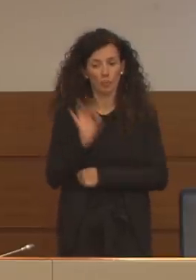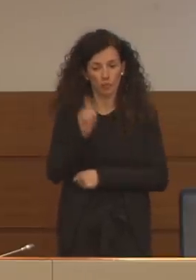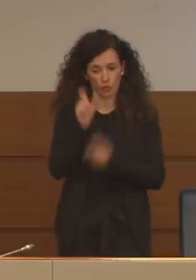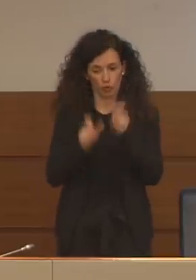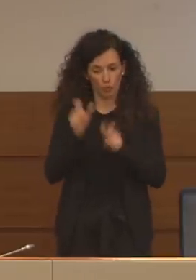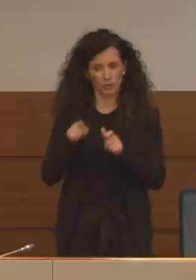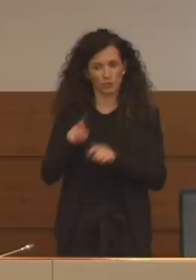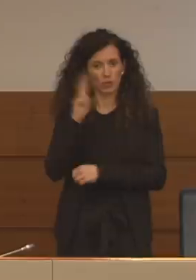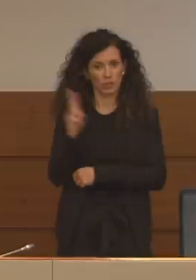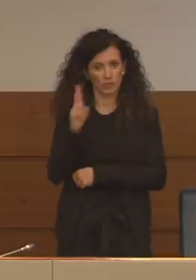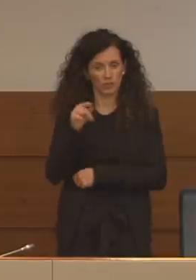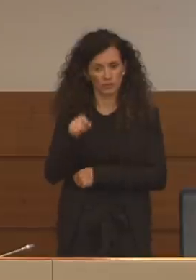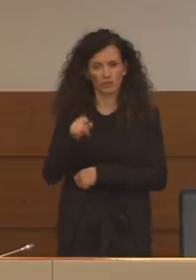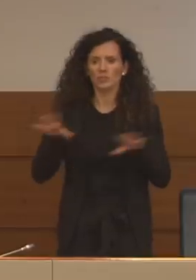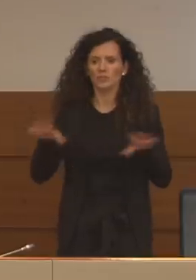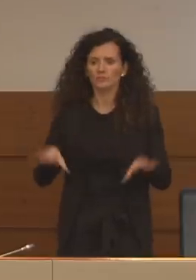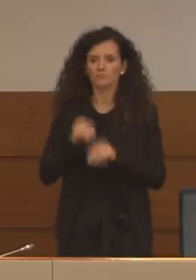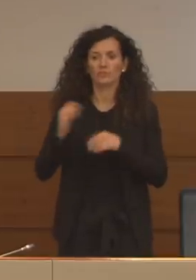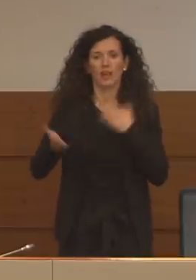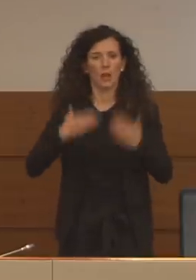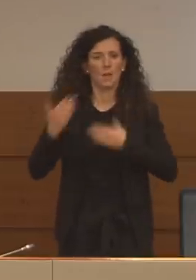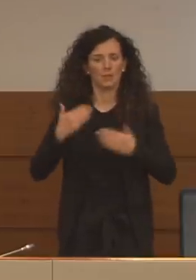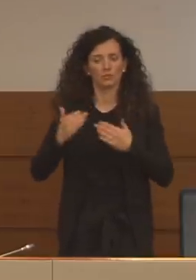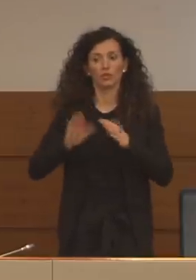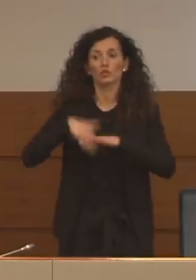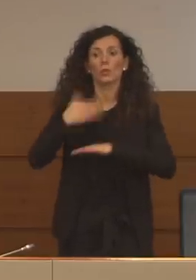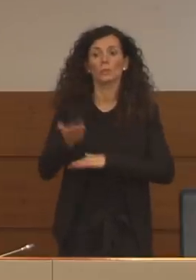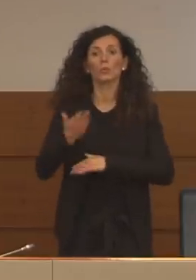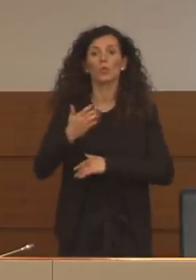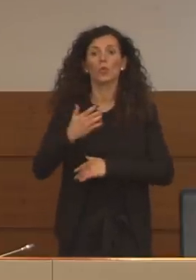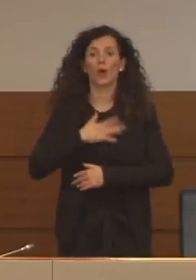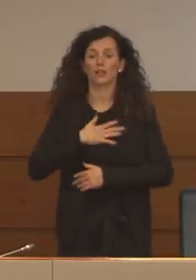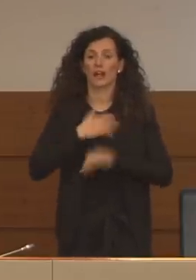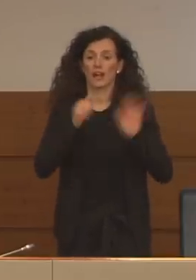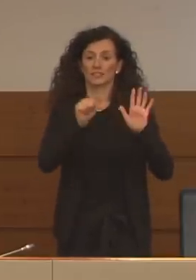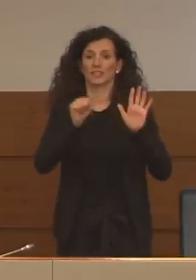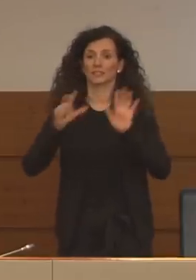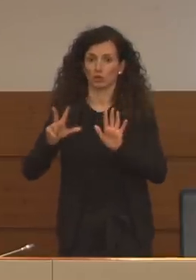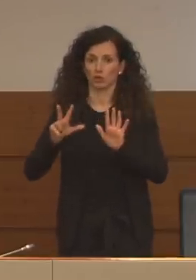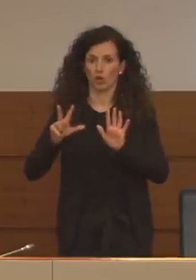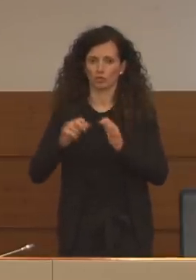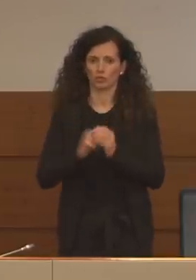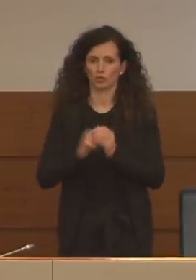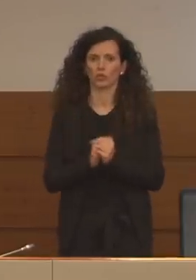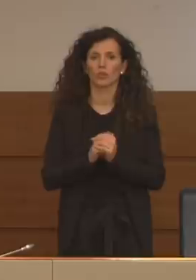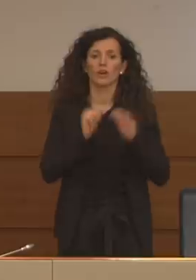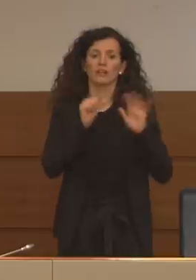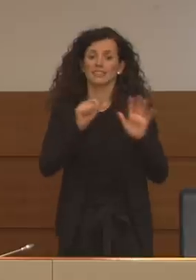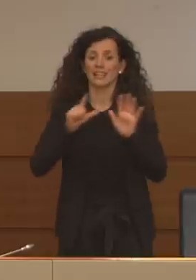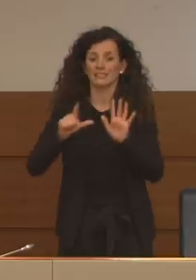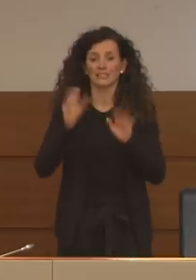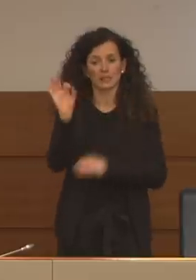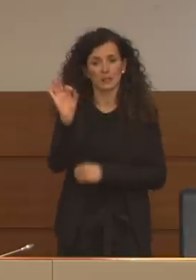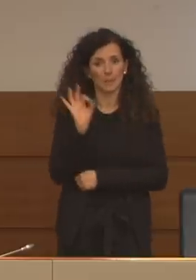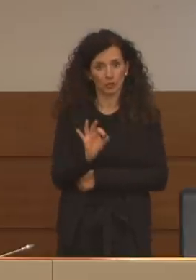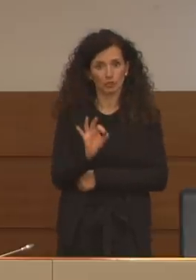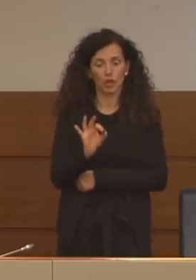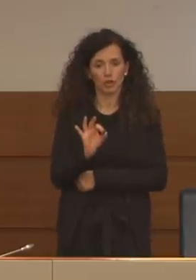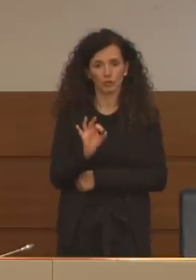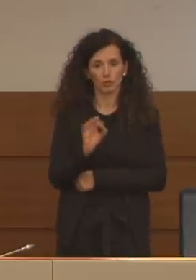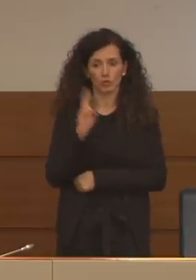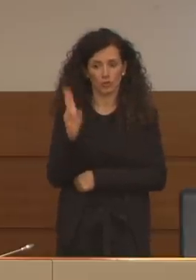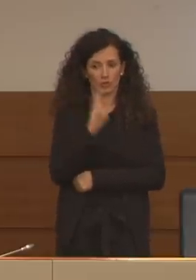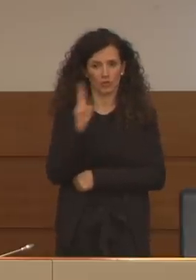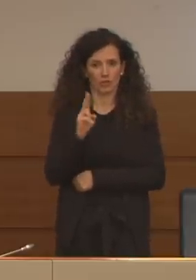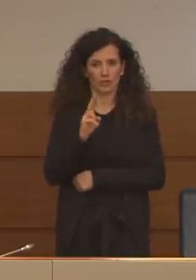dall'inizio dell'emergenza più di 68 anni e il 67 per cento dei